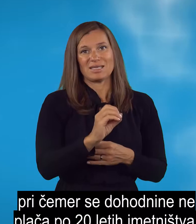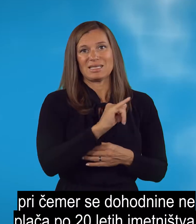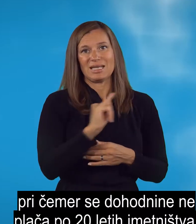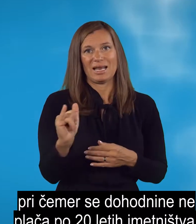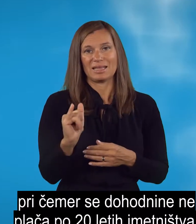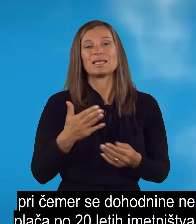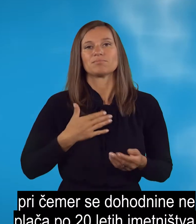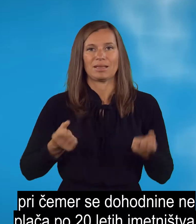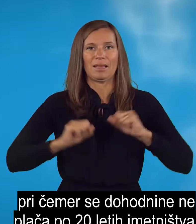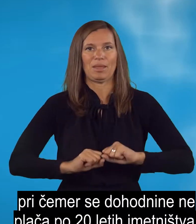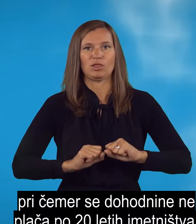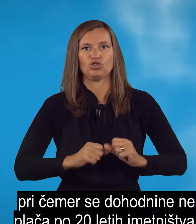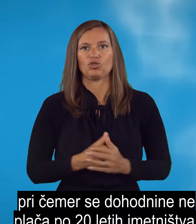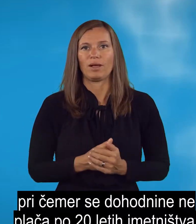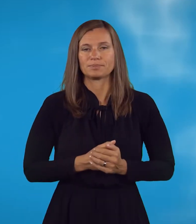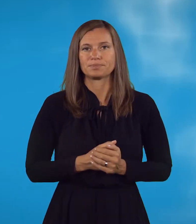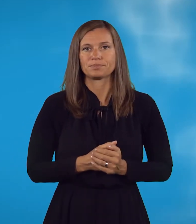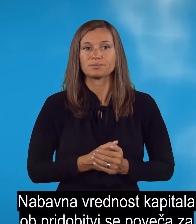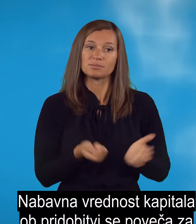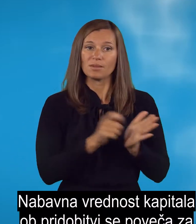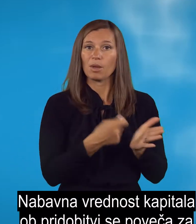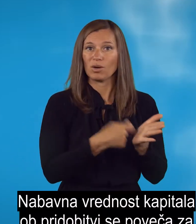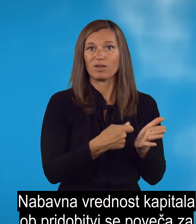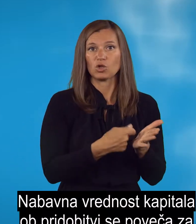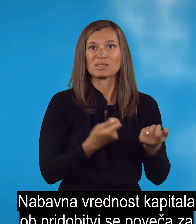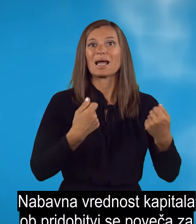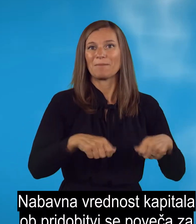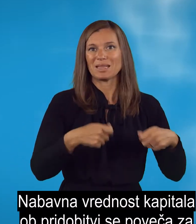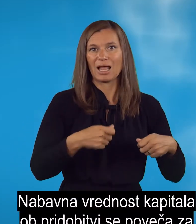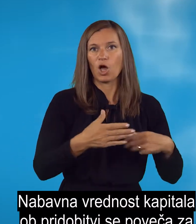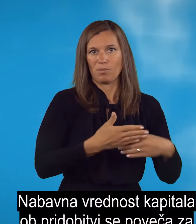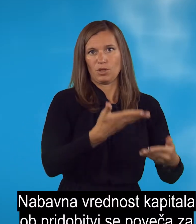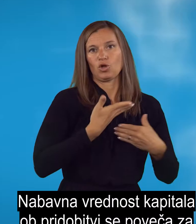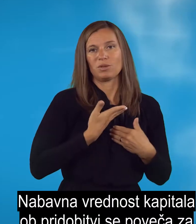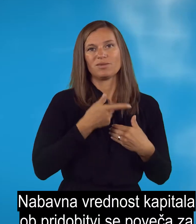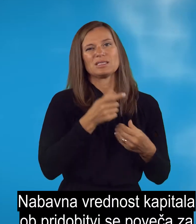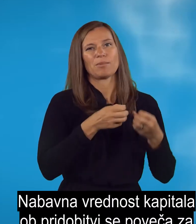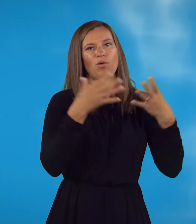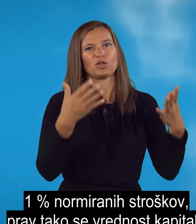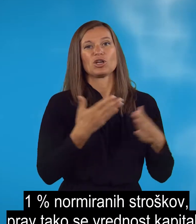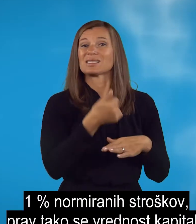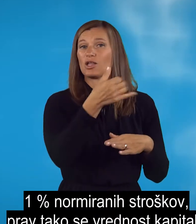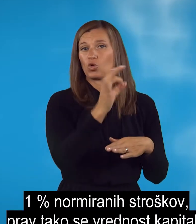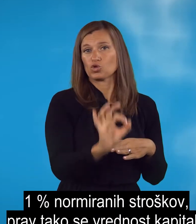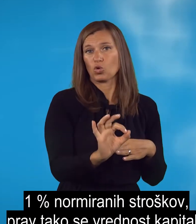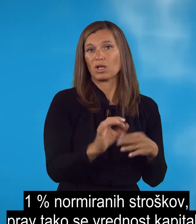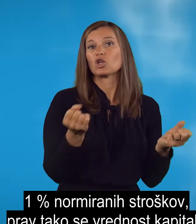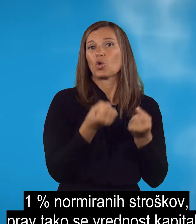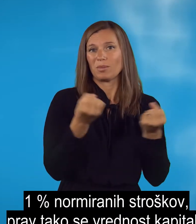letih imetništva. Nabavna vrednost kapitala ob pridobitvi se poveča za 1% normiranih